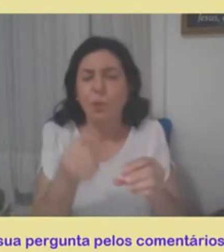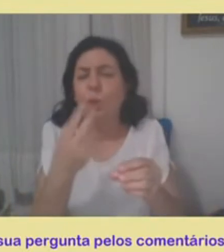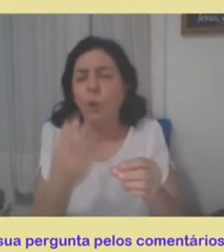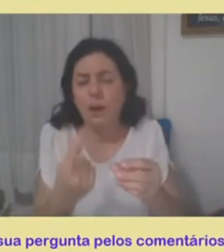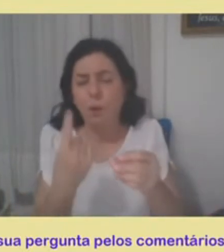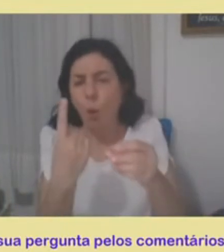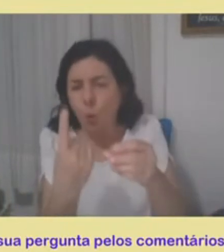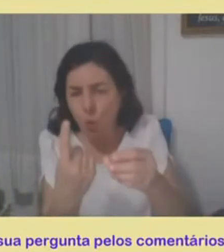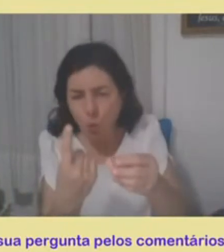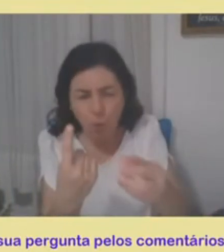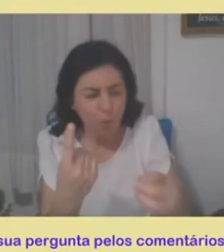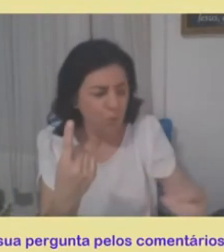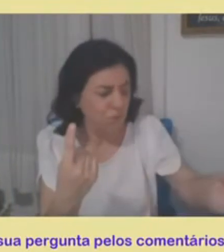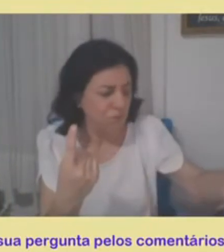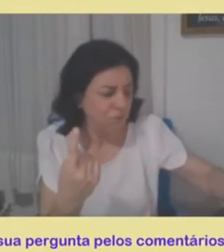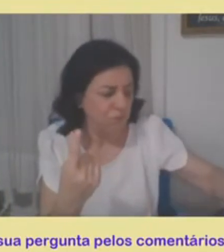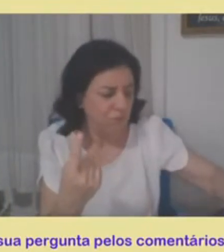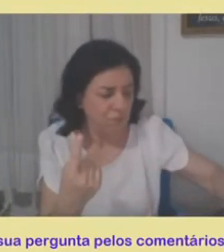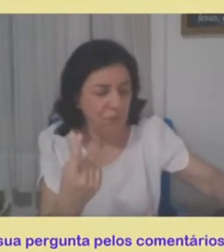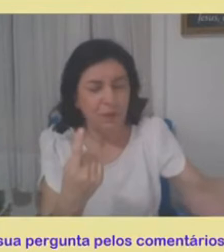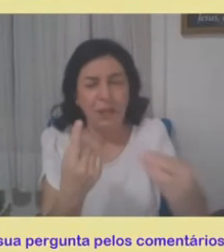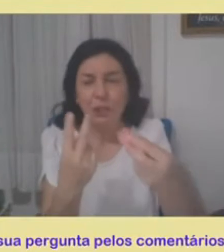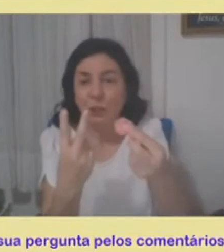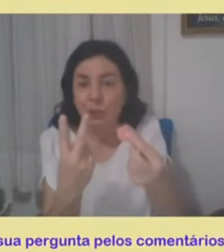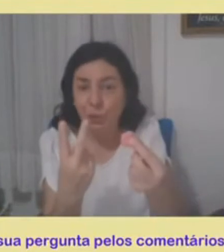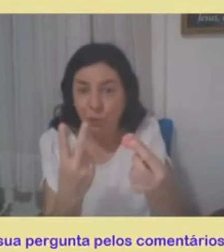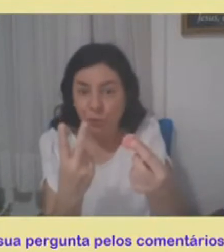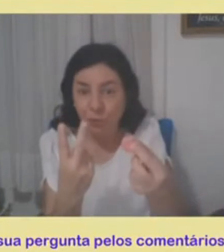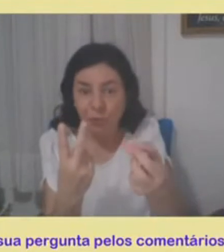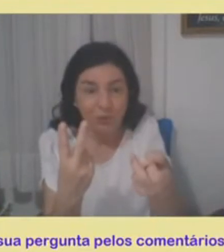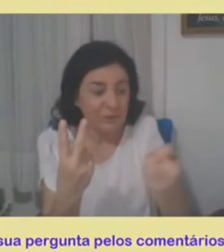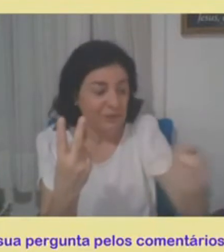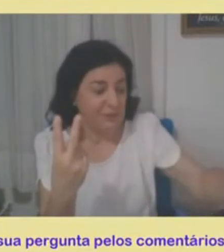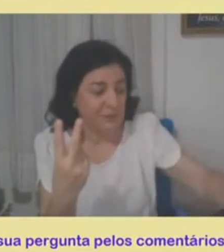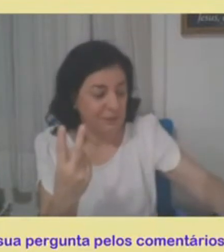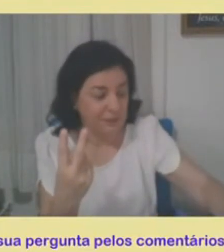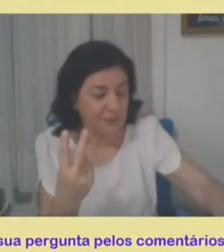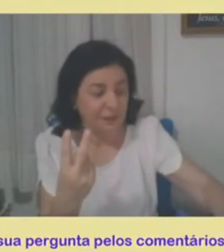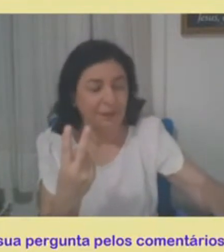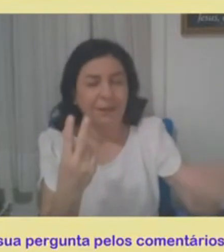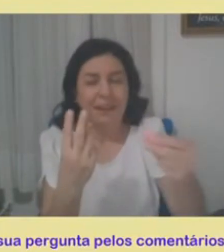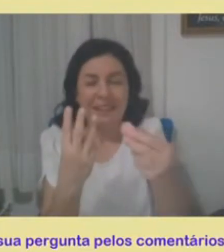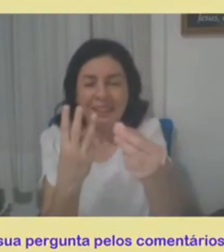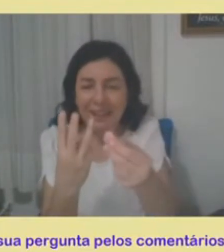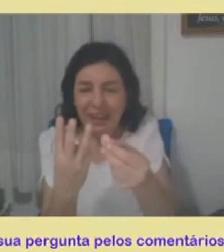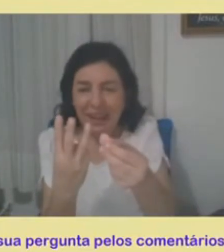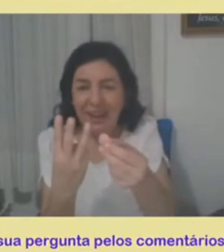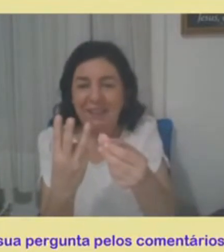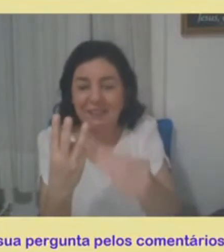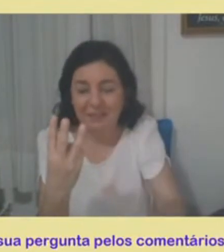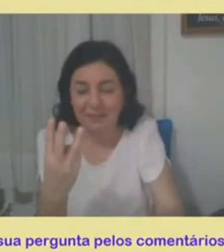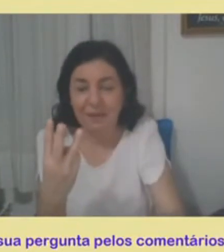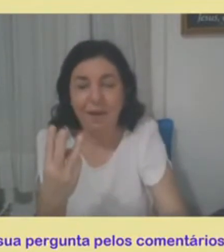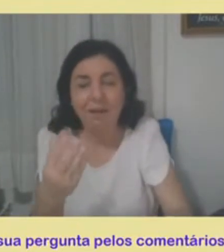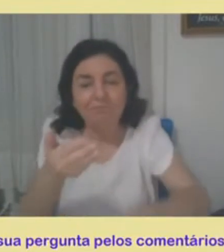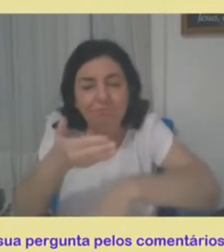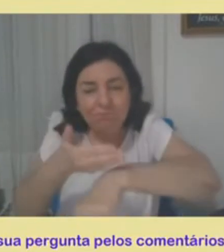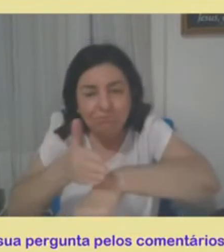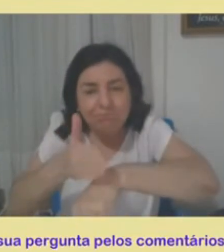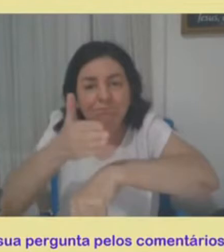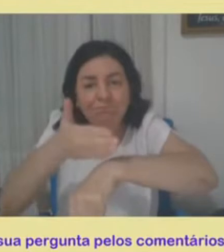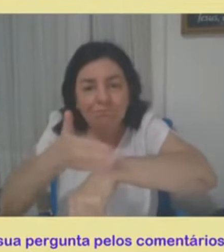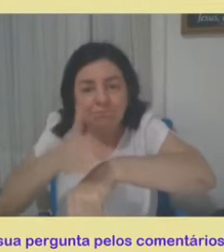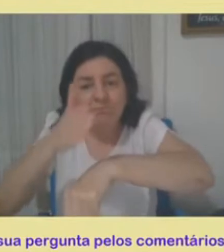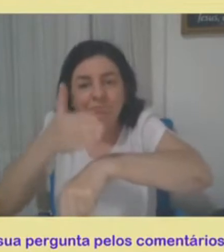Por exemplo, quantos tem aqui? 1. Aqui, 2. Vamos contar.